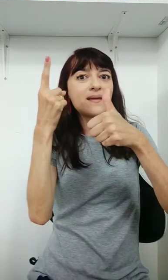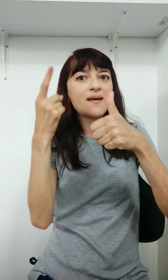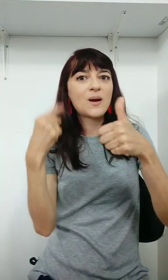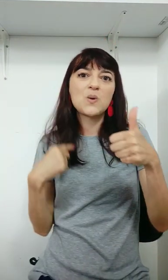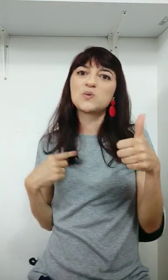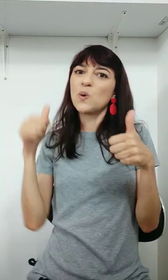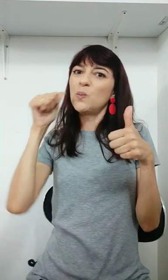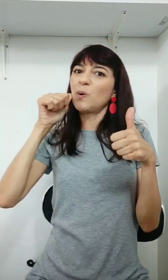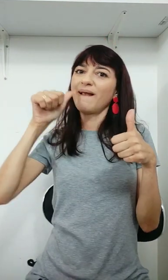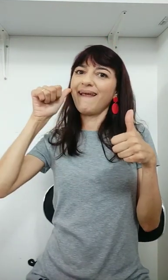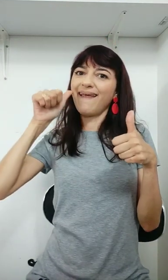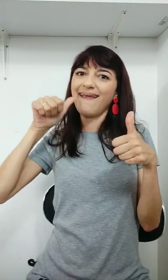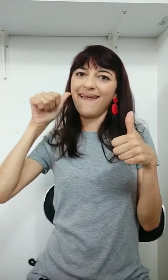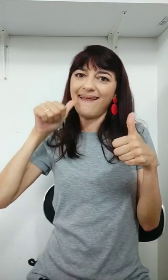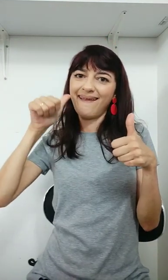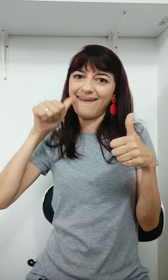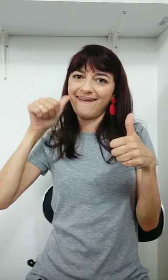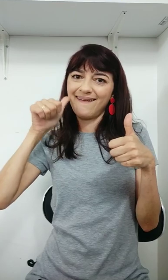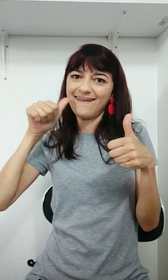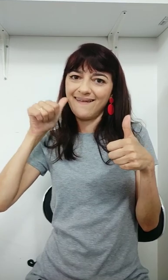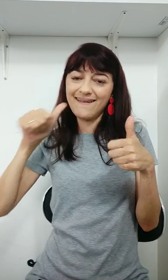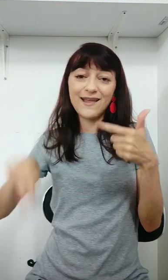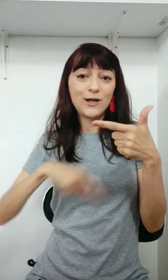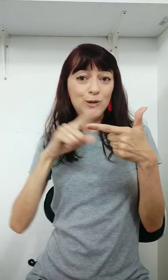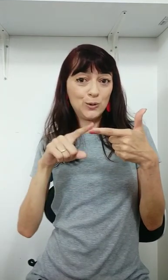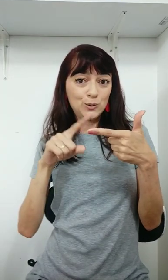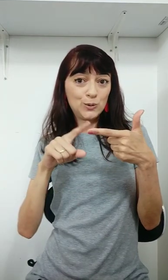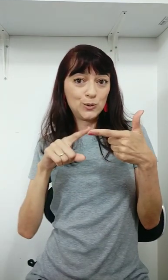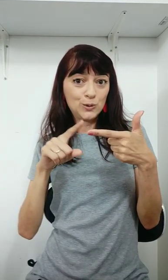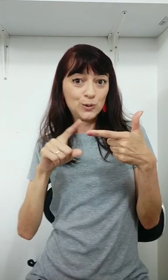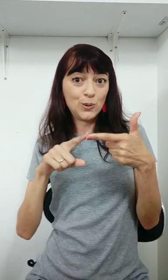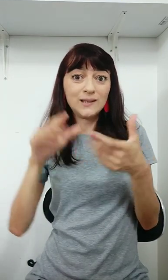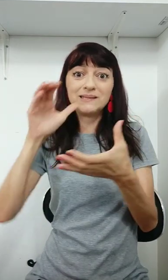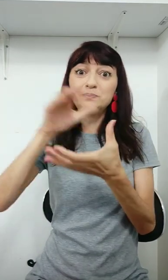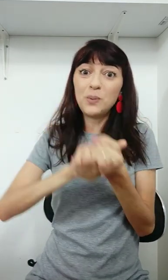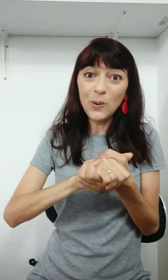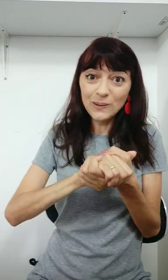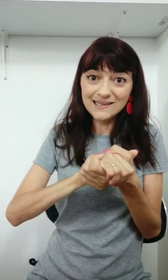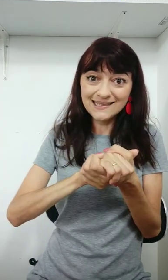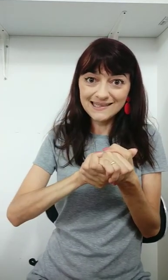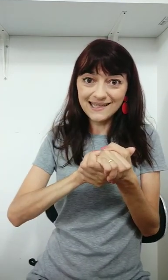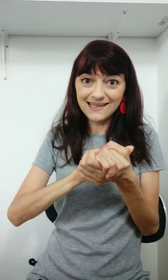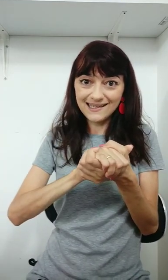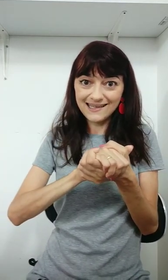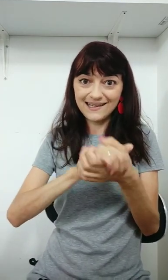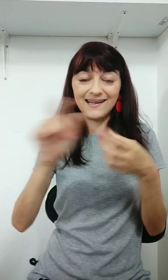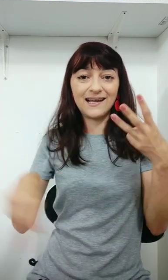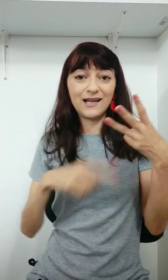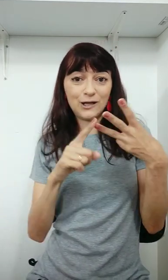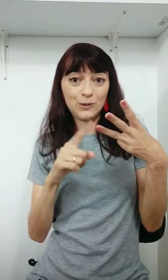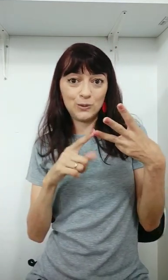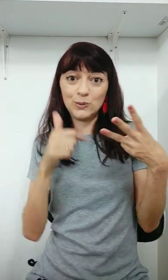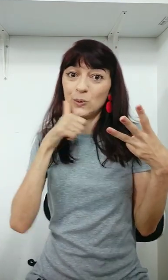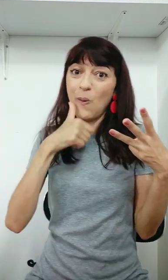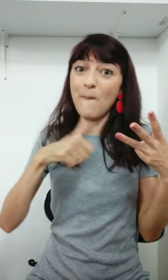osso, né? E eu sou mulher. Em primeiro lugar, eu sou mulher. Segundo lugar, eu sou esposa. Terceiro lugar,